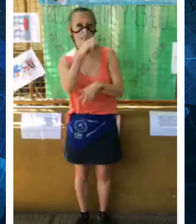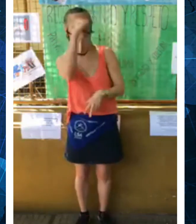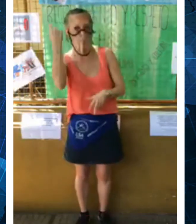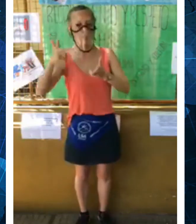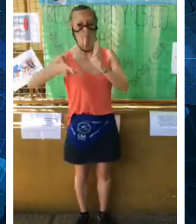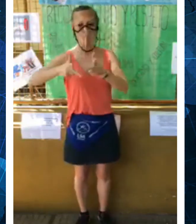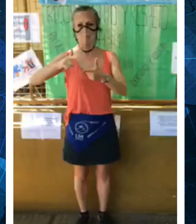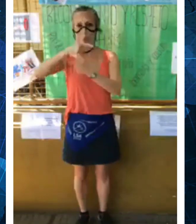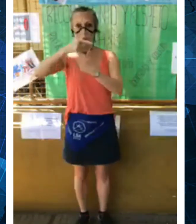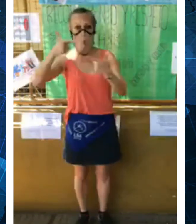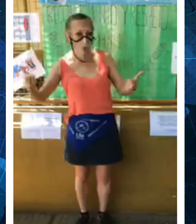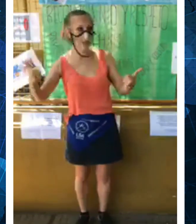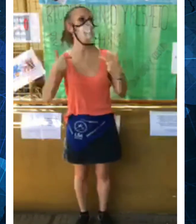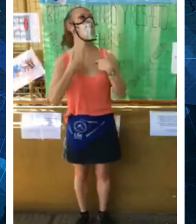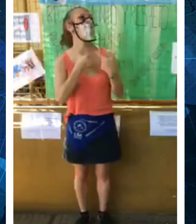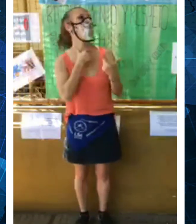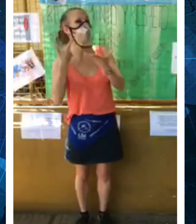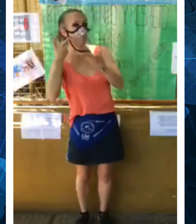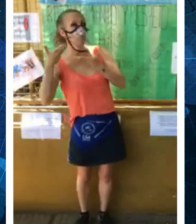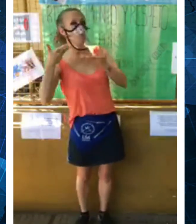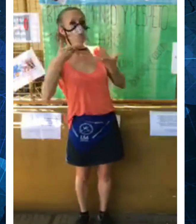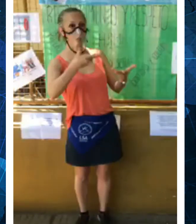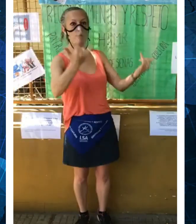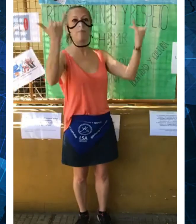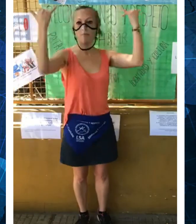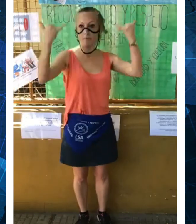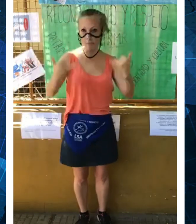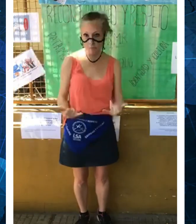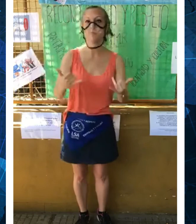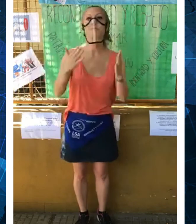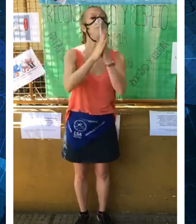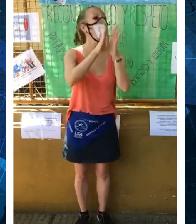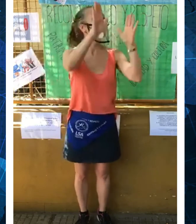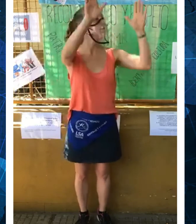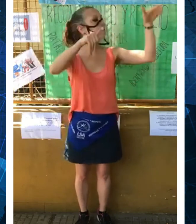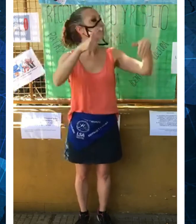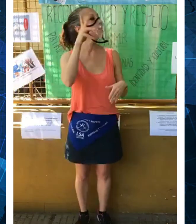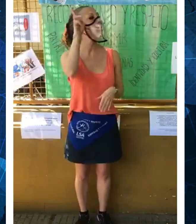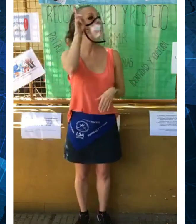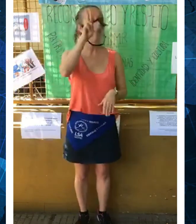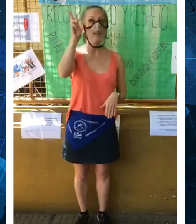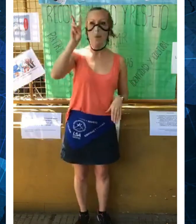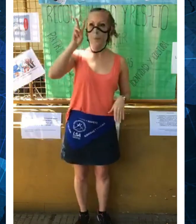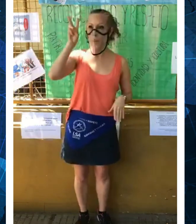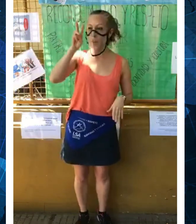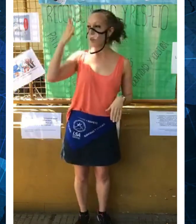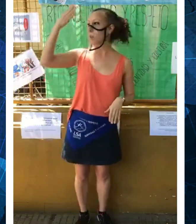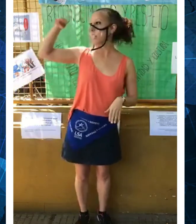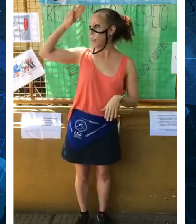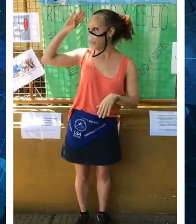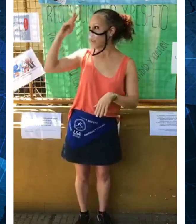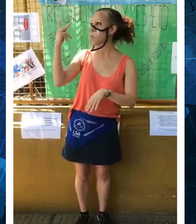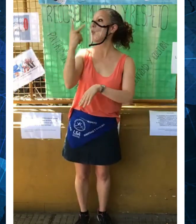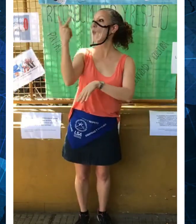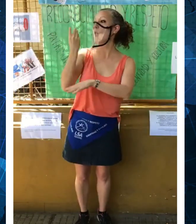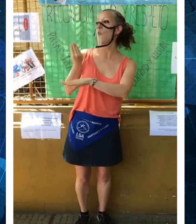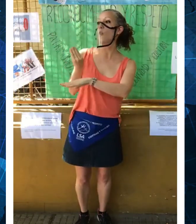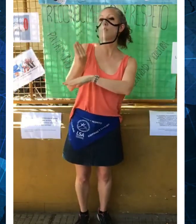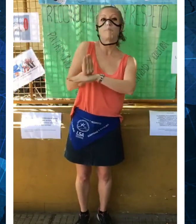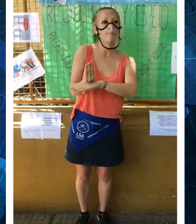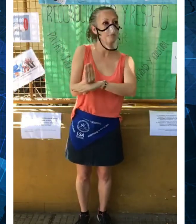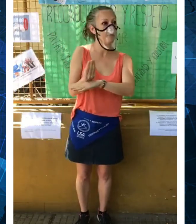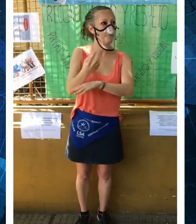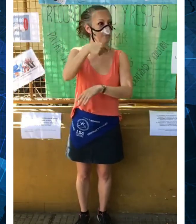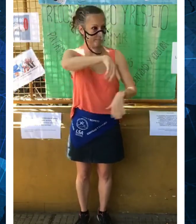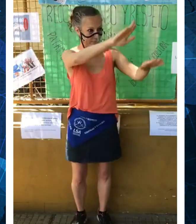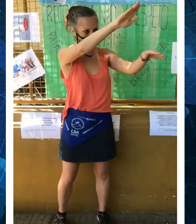El doctor Cichero había dicho que la lengua de señas no era un idioma y nosotros queremos mostrar que sí